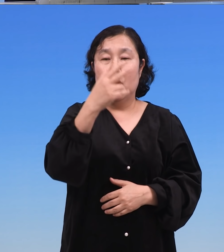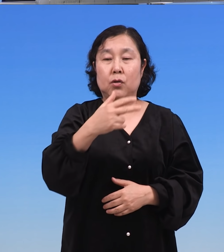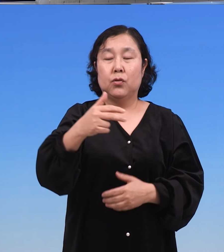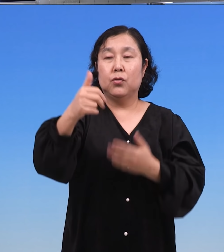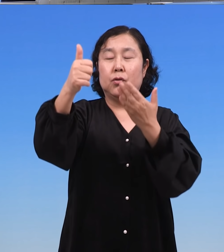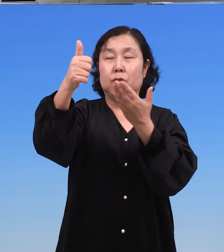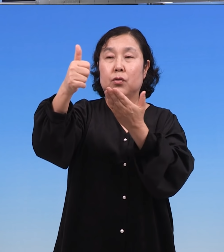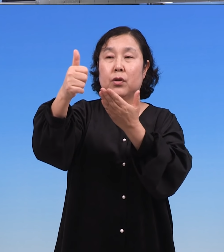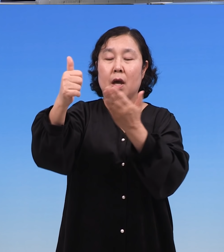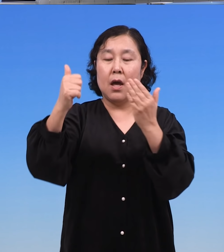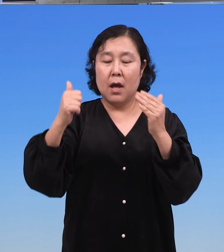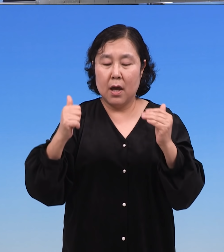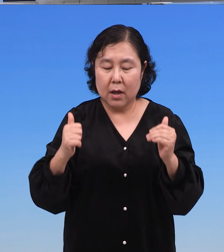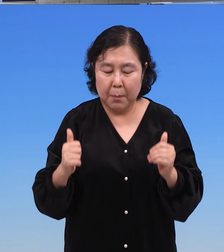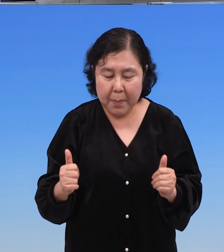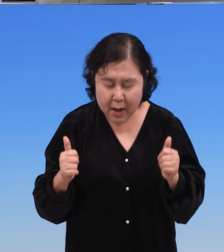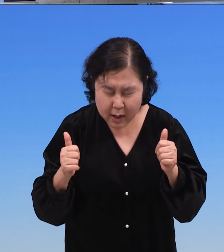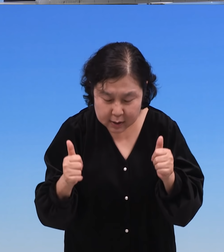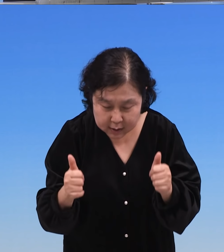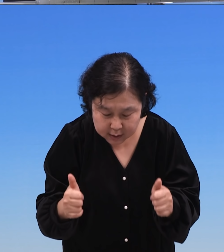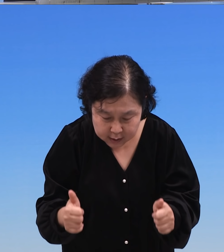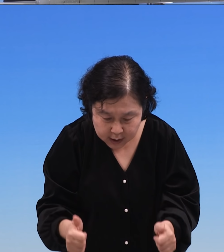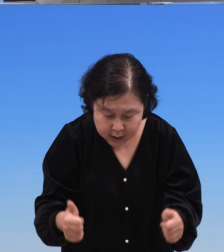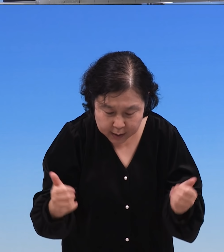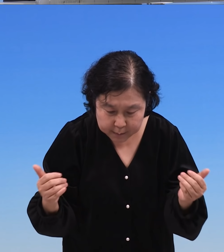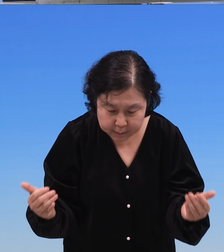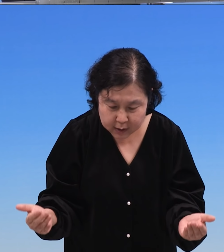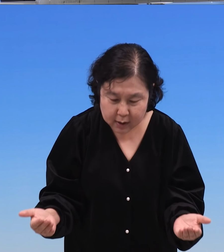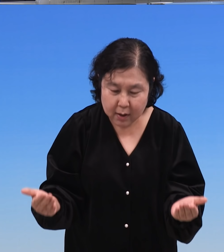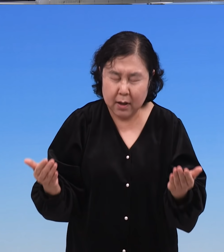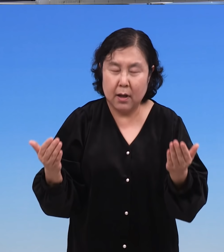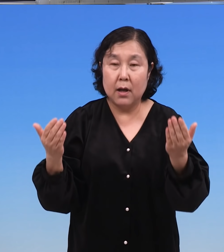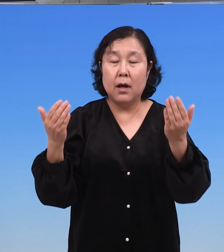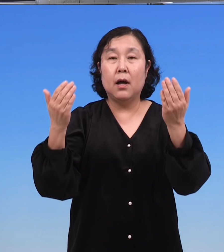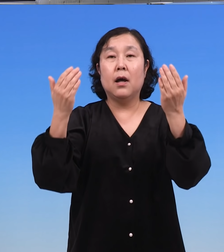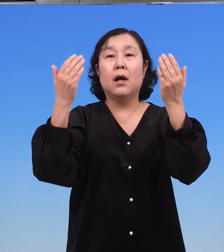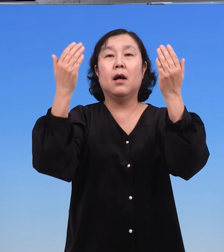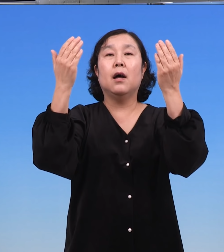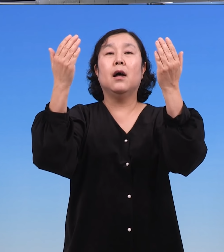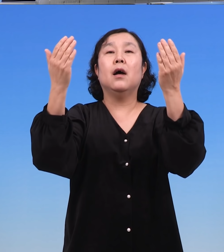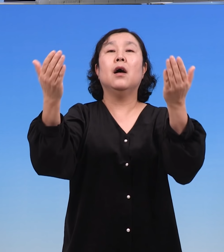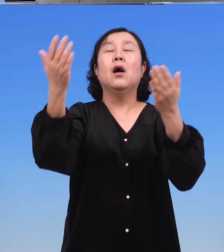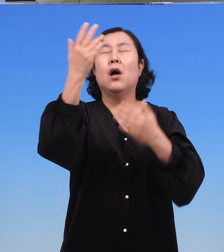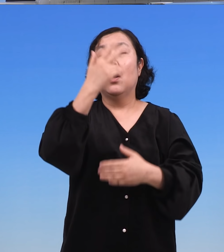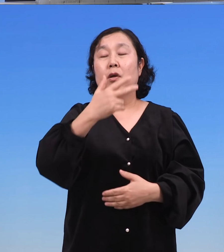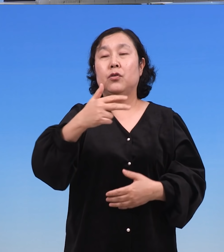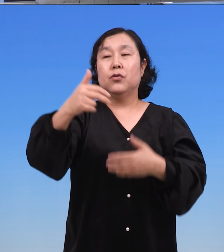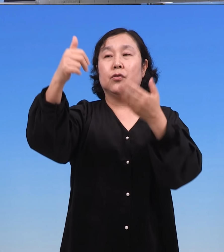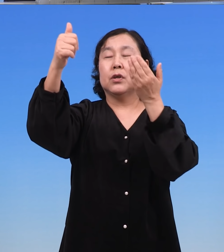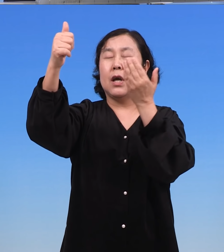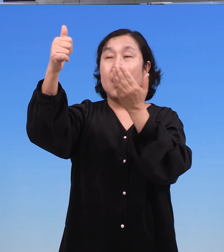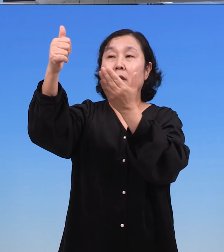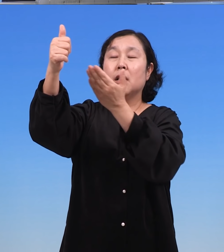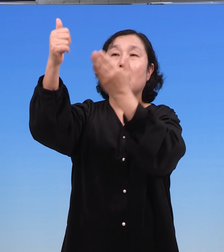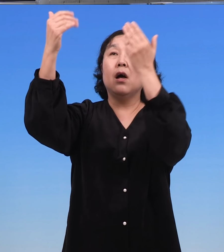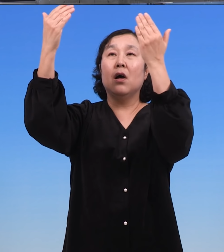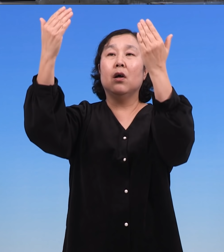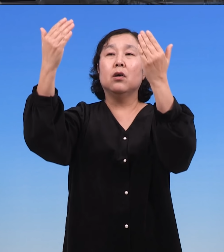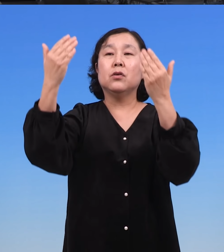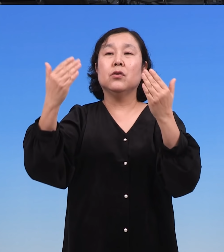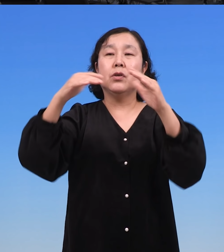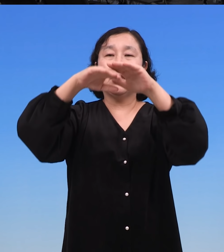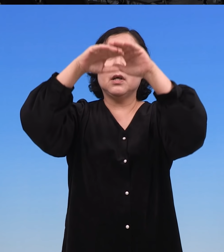현장에서 주께 경배 드립니다. 이 은혜의 감격, 주께서 주신